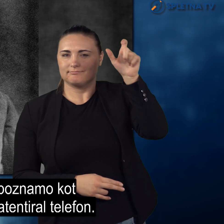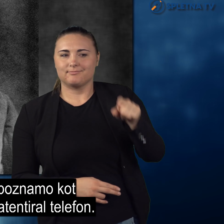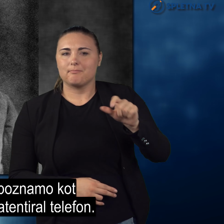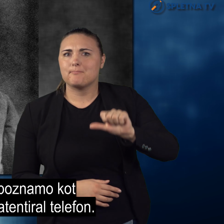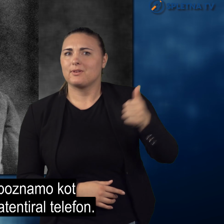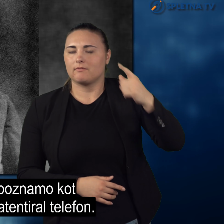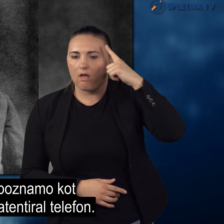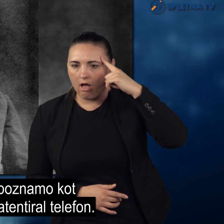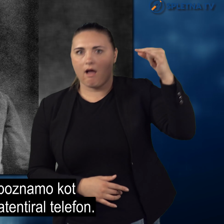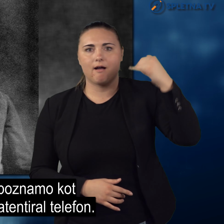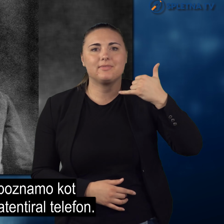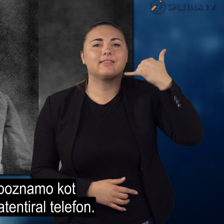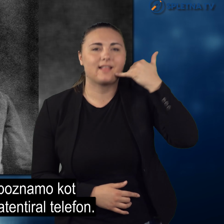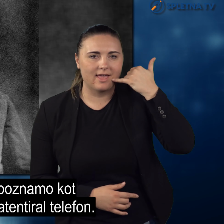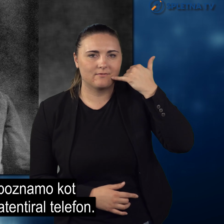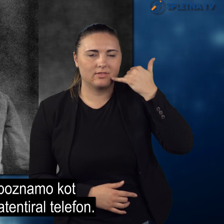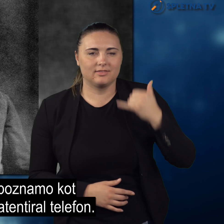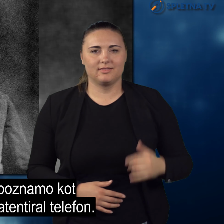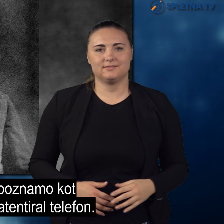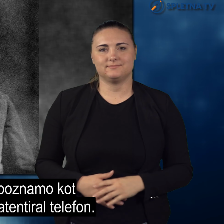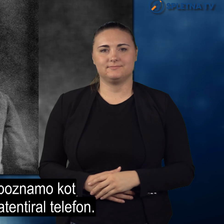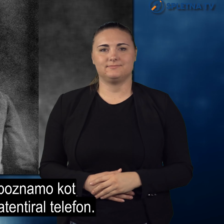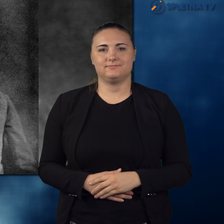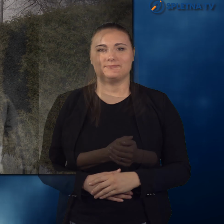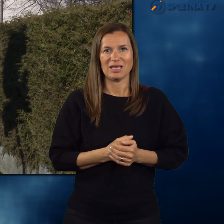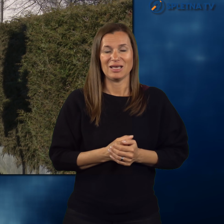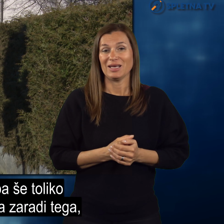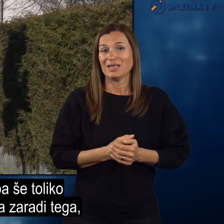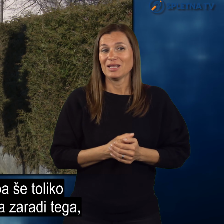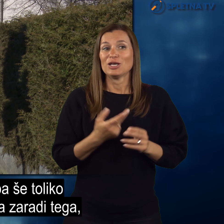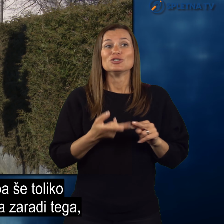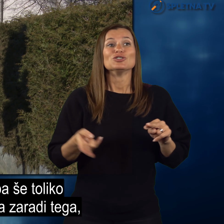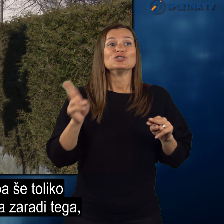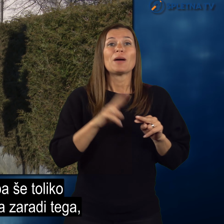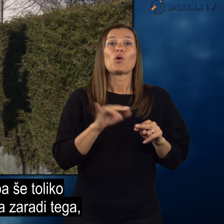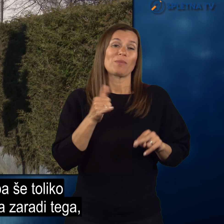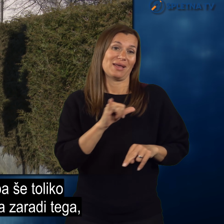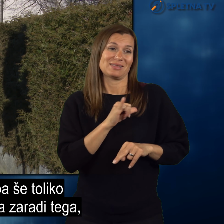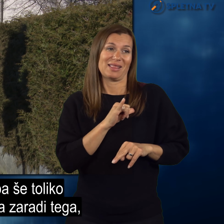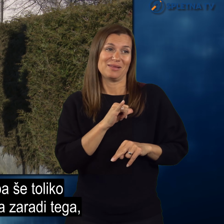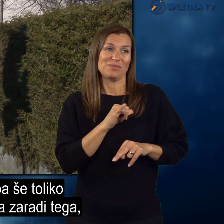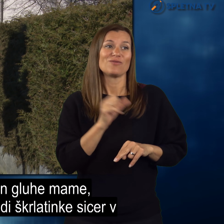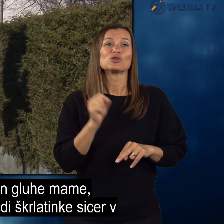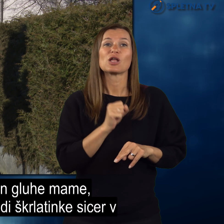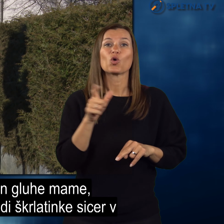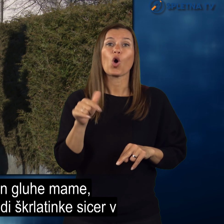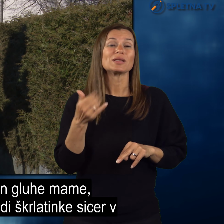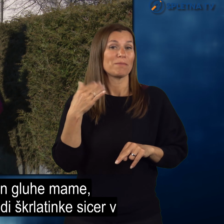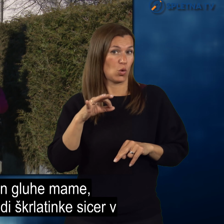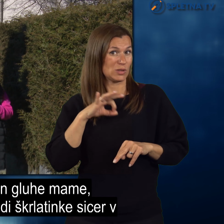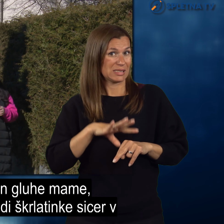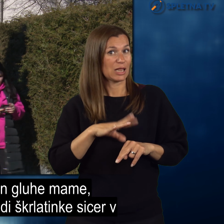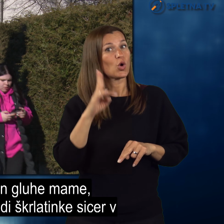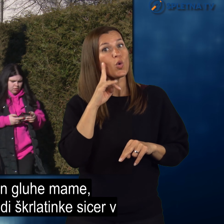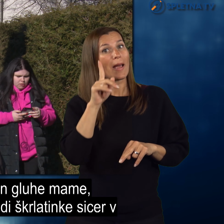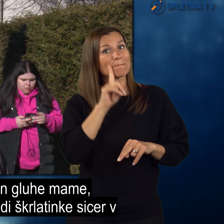ki ga sicer poznamo kot prvega, ki je patentiral telefon. Stvar je pa še toliko bolj zanimiva zaradi tega, ker je bil on sin